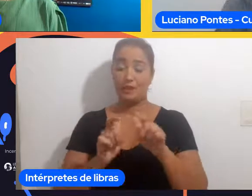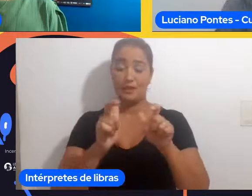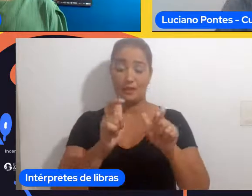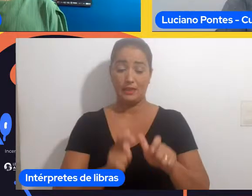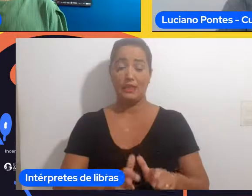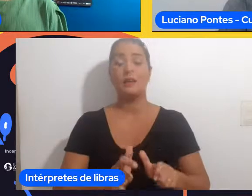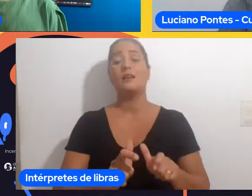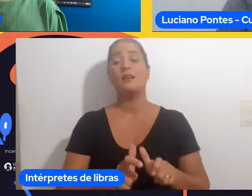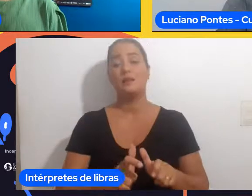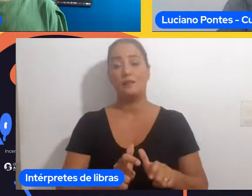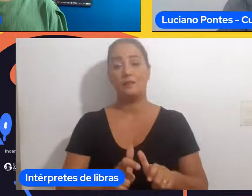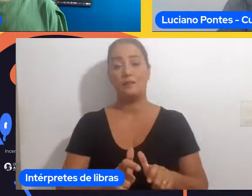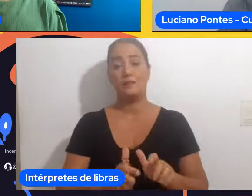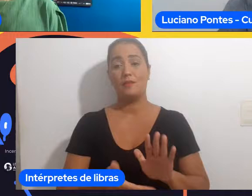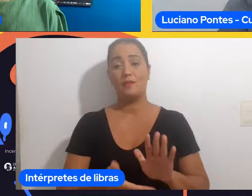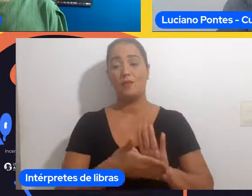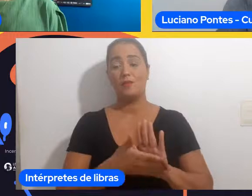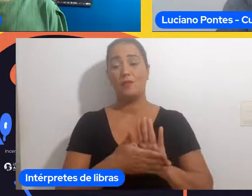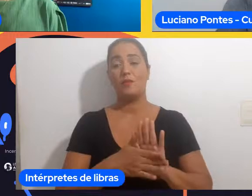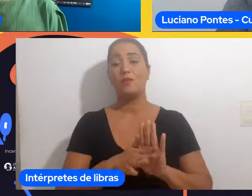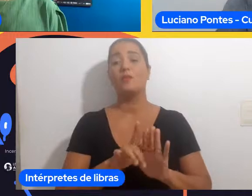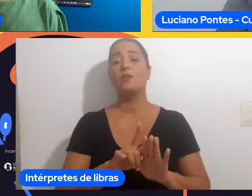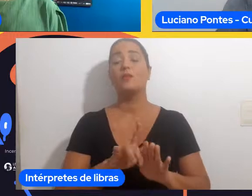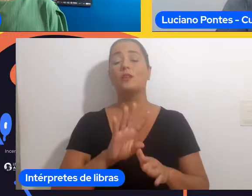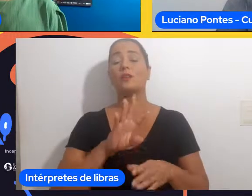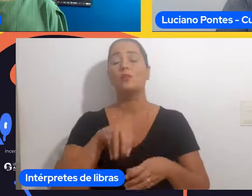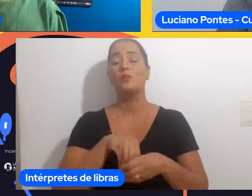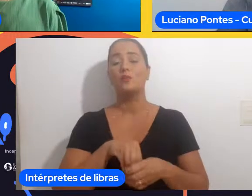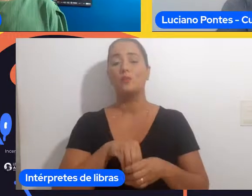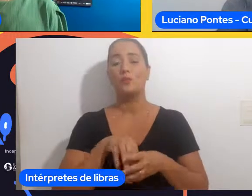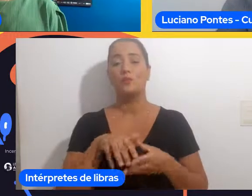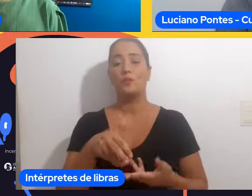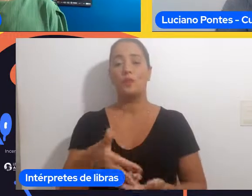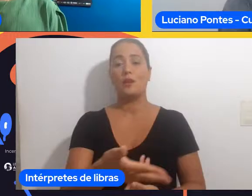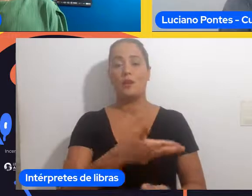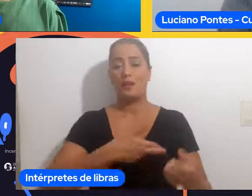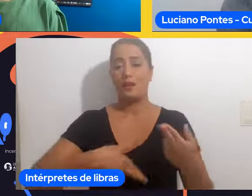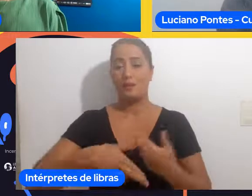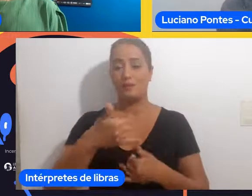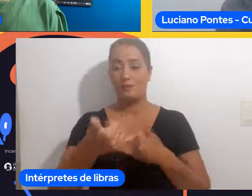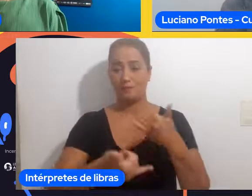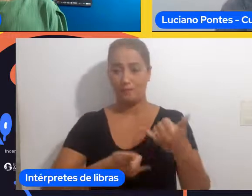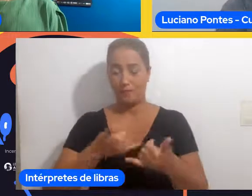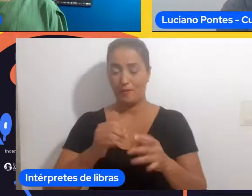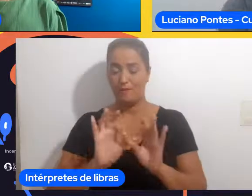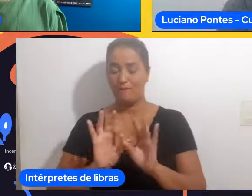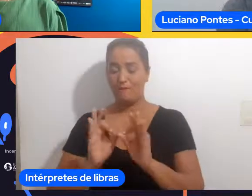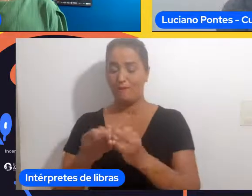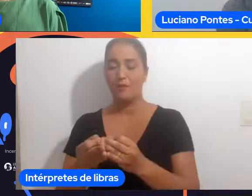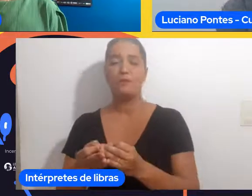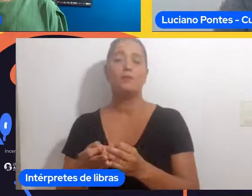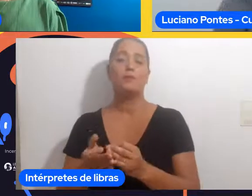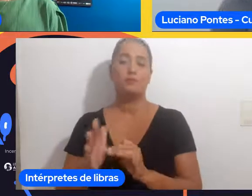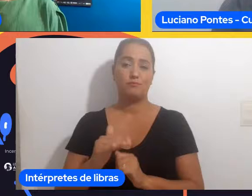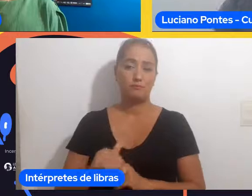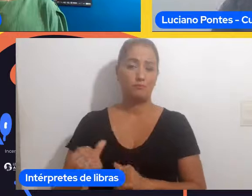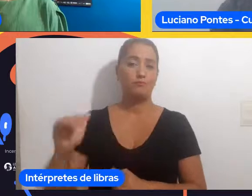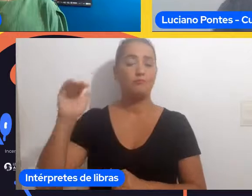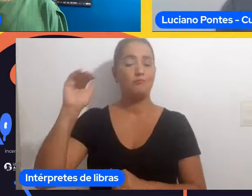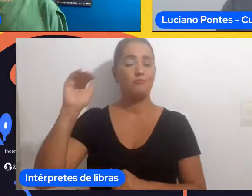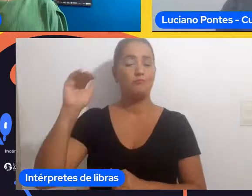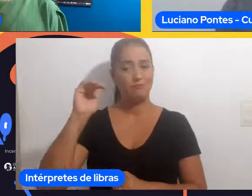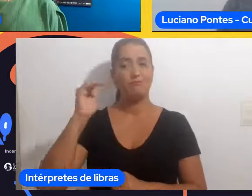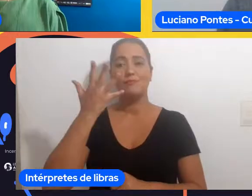que propõe aí dentro desses oásis do mundo uma relação do brincar, né? Com as famílias, com os adultos, com as